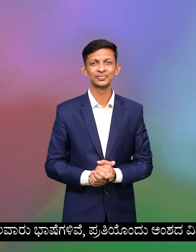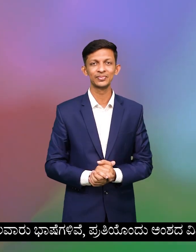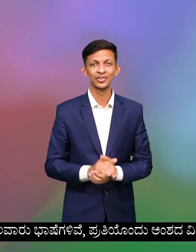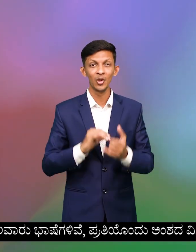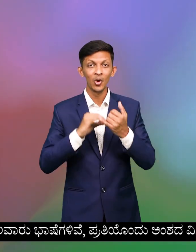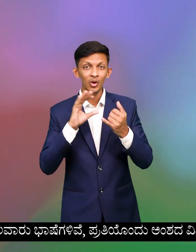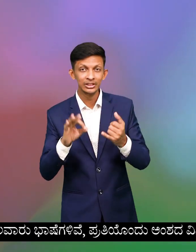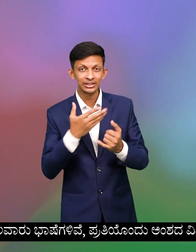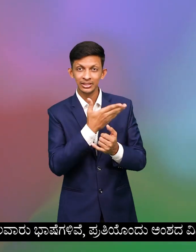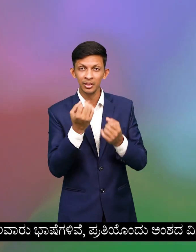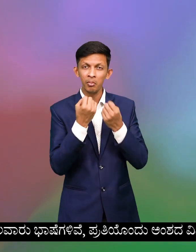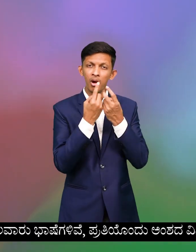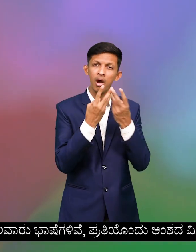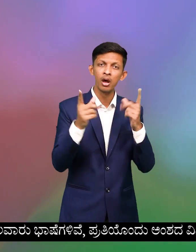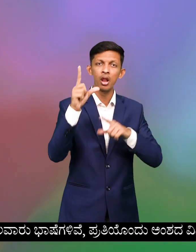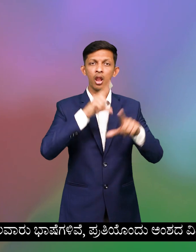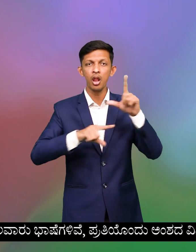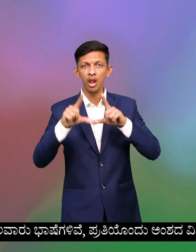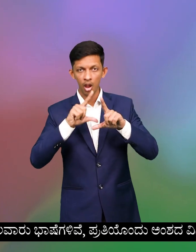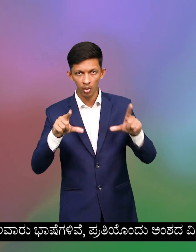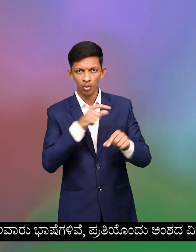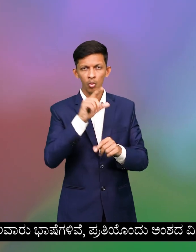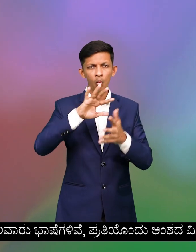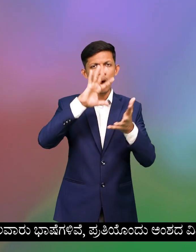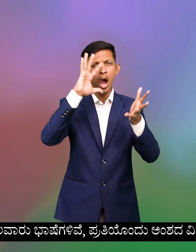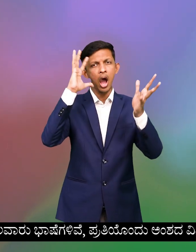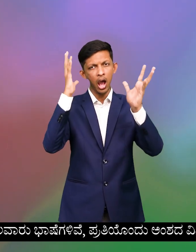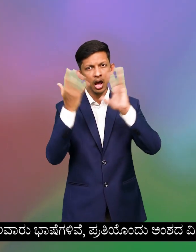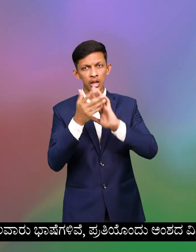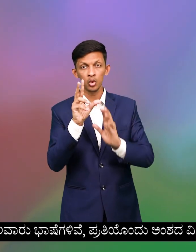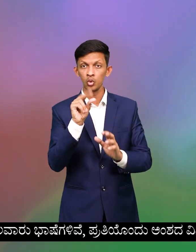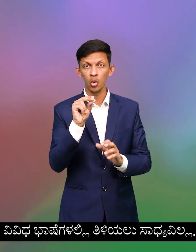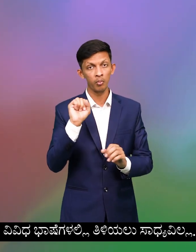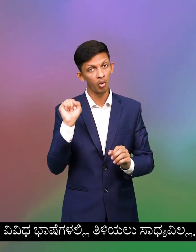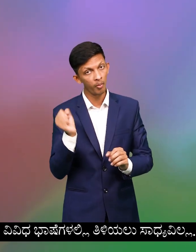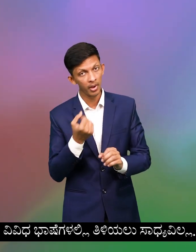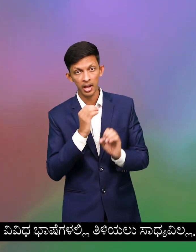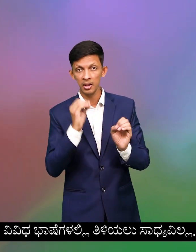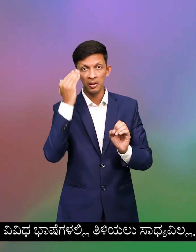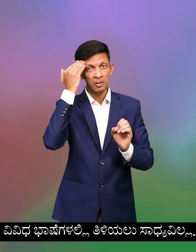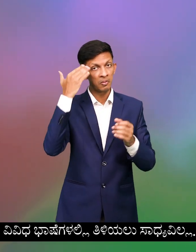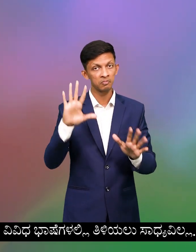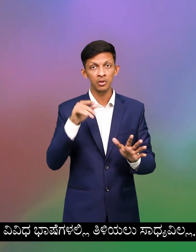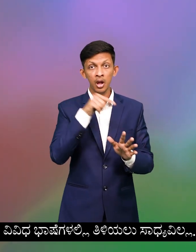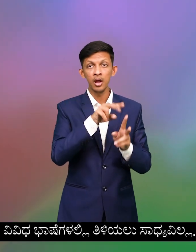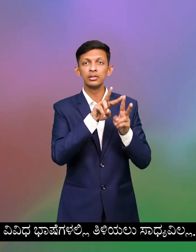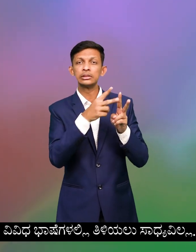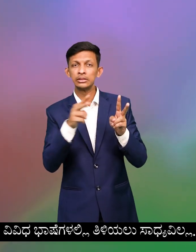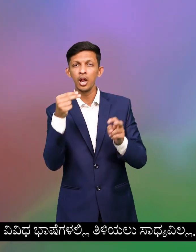ಪ್ರಪಂಚದಲ್ಲಿ ಹಲವಾರು ಭಾಷೆಗಳಿವೆ. ಪ್ರತಿಯೊಂದು ಅಂಶದ ವಿವಿಧ ಹೆಸರುಗಳನ್ನು ವಿವಿಧ ಭಾಷೆಗಳಲ್ಲಿ ತಿಳಿಯಲು